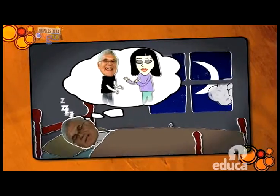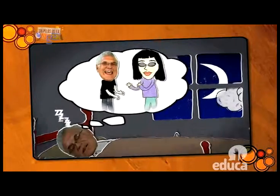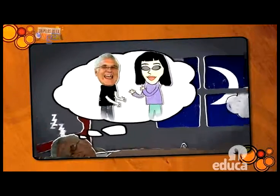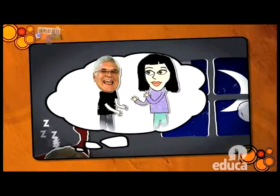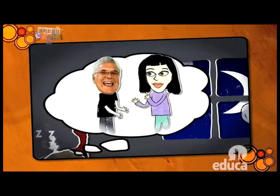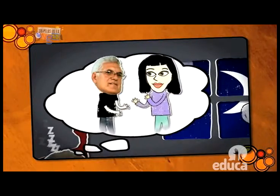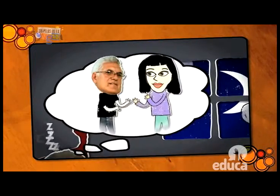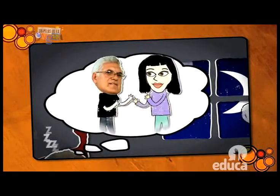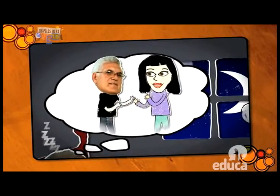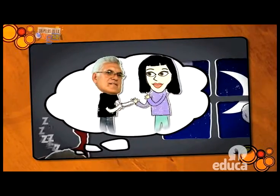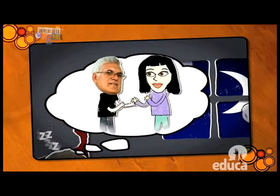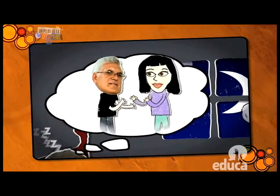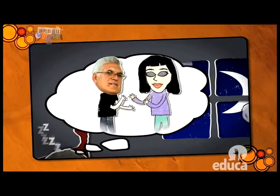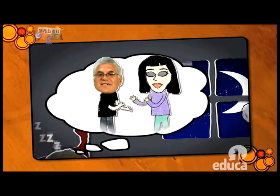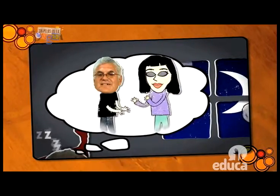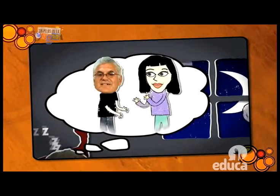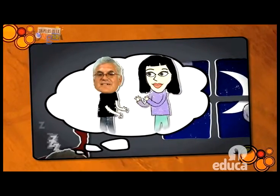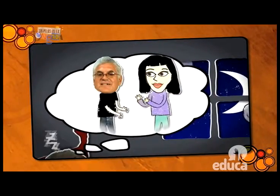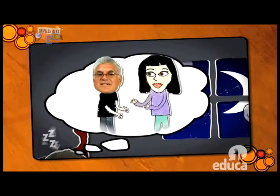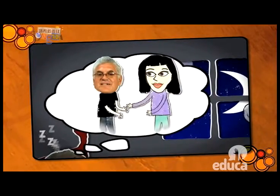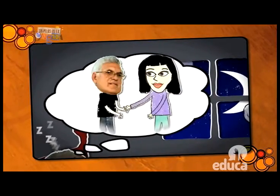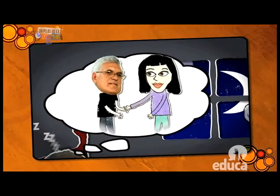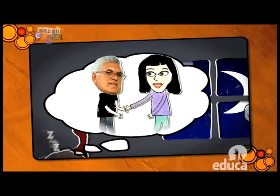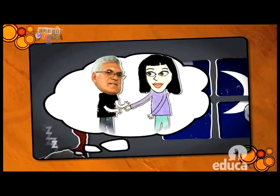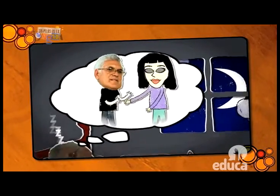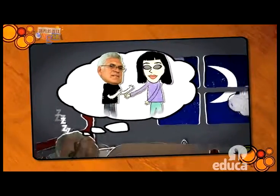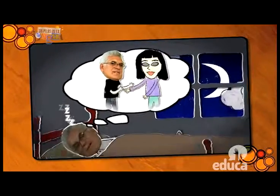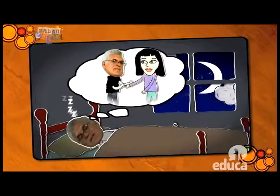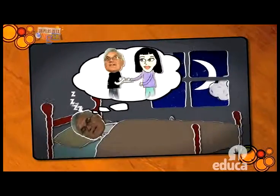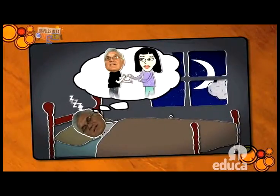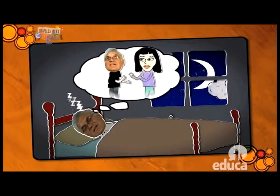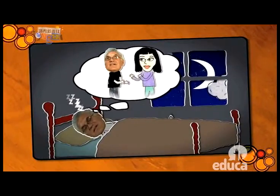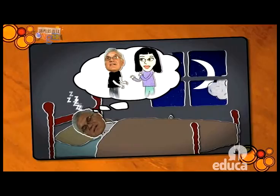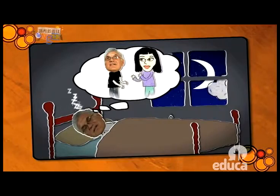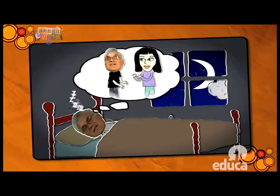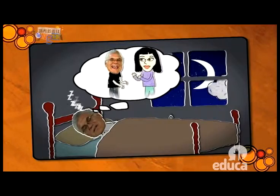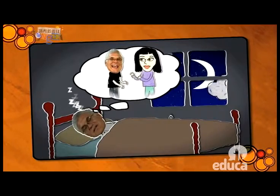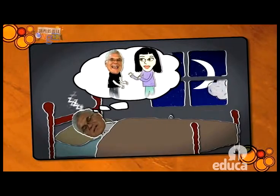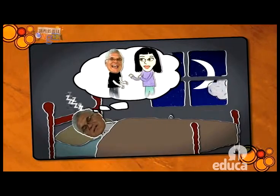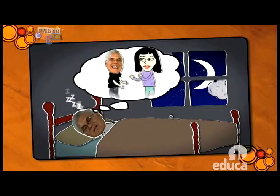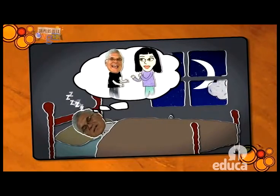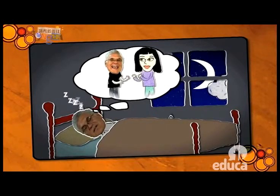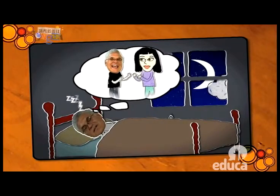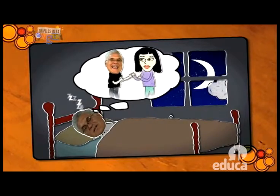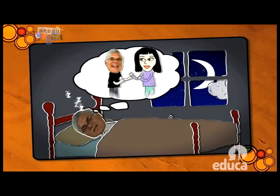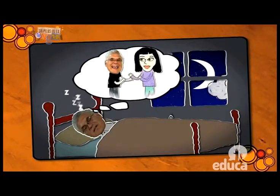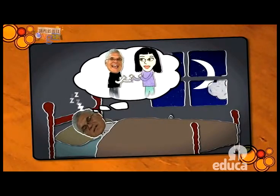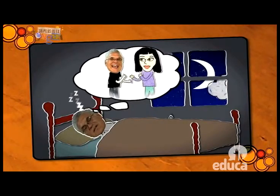conversaciones, nosotros en nuestros sueños conversamos, pero en lenguaje de señas.